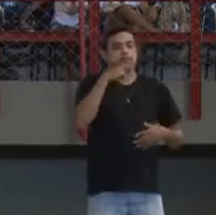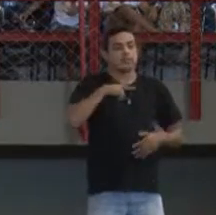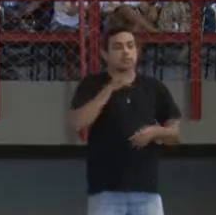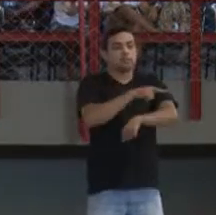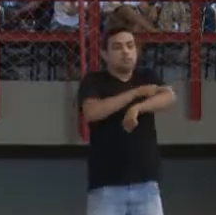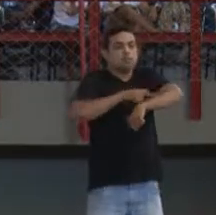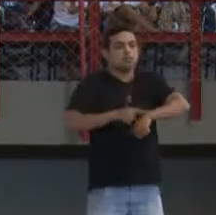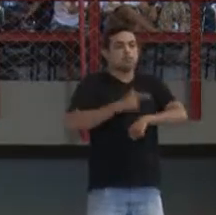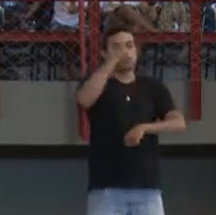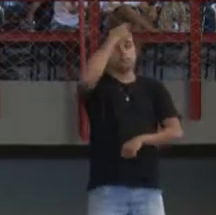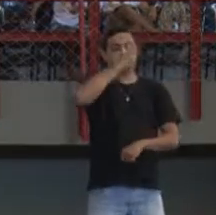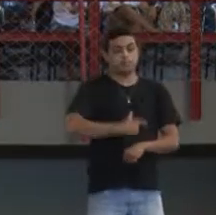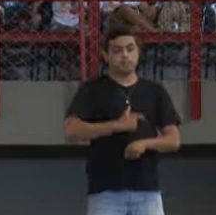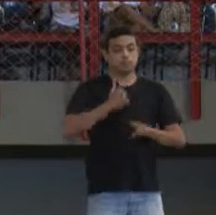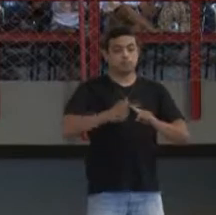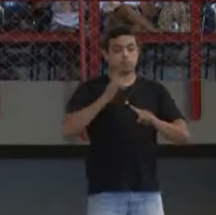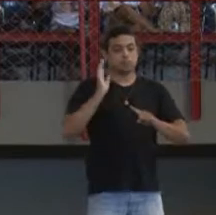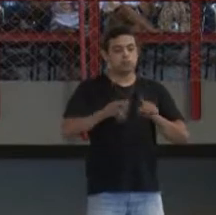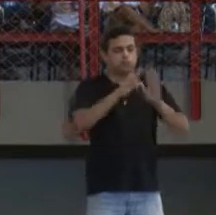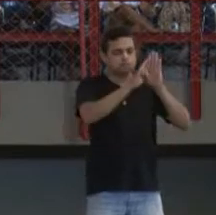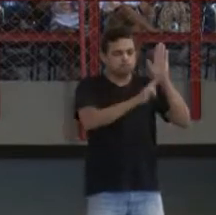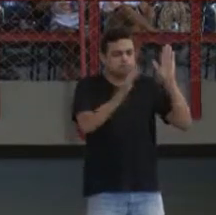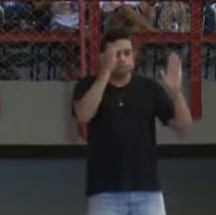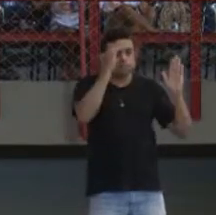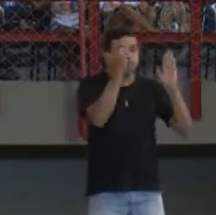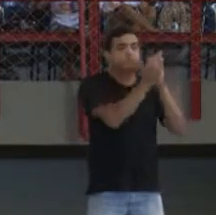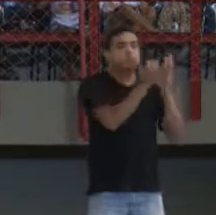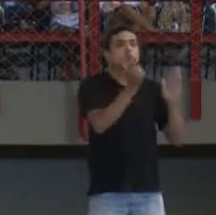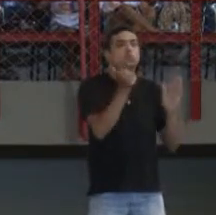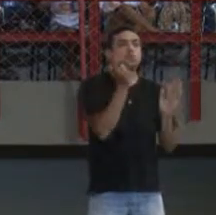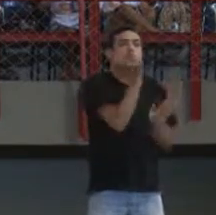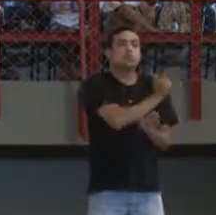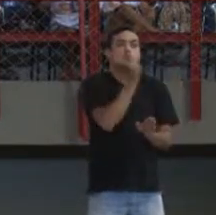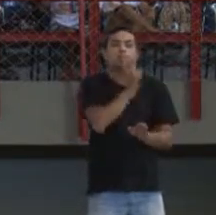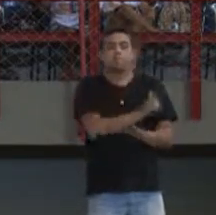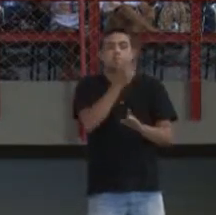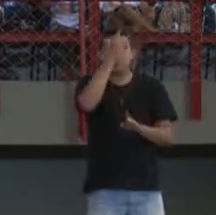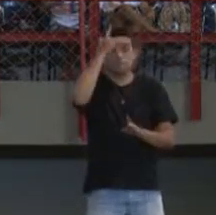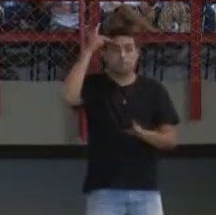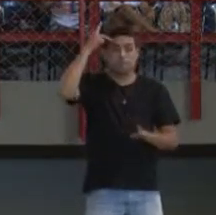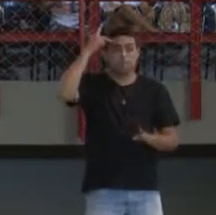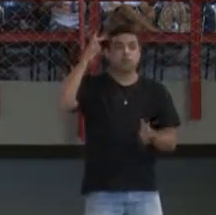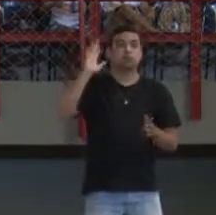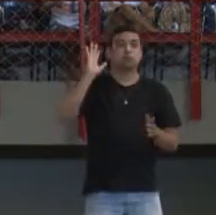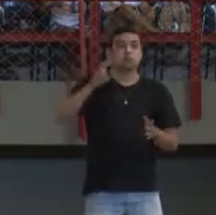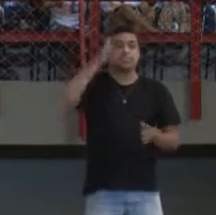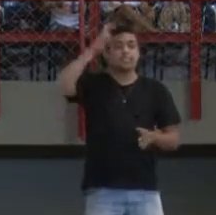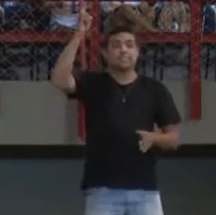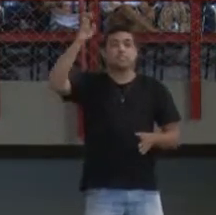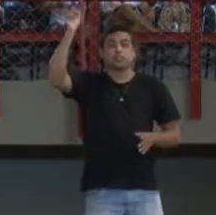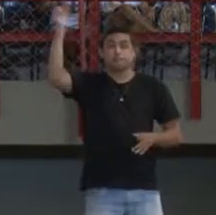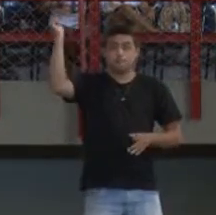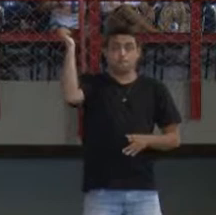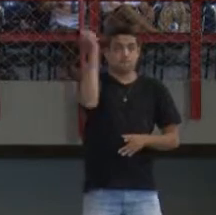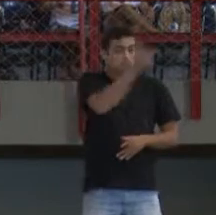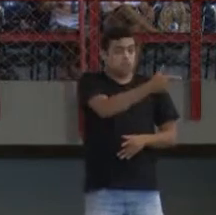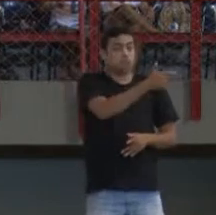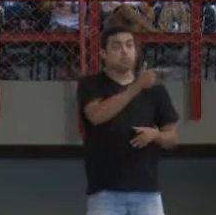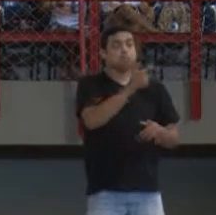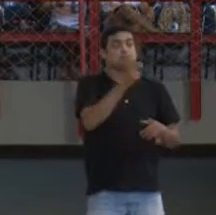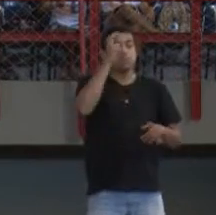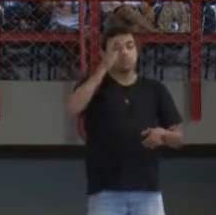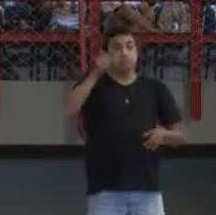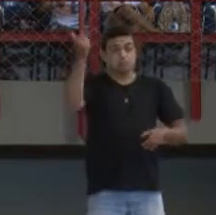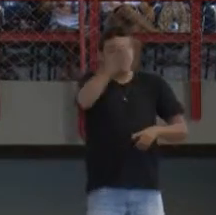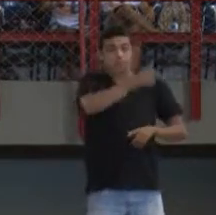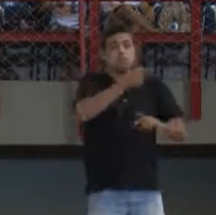disciplina. Pessoas disciplinadas conseguem às vezes mais êxito do que pessoas que são inclusive mais inteligentes. Mas às vezes o